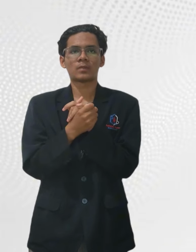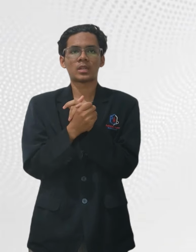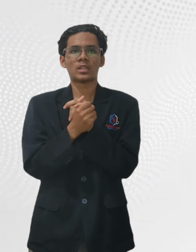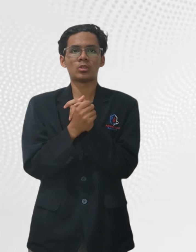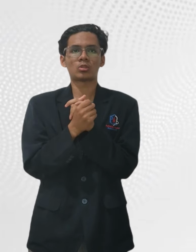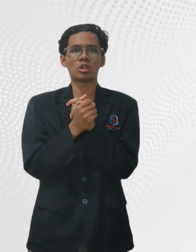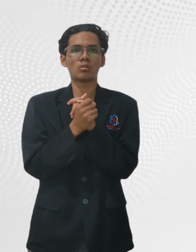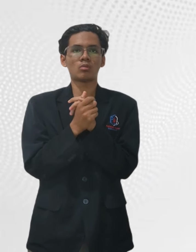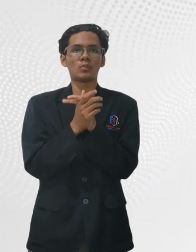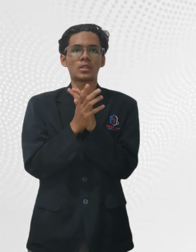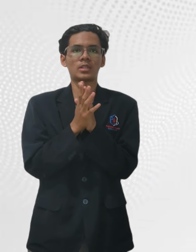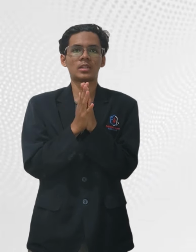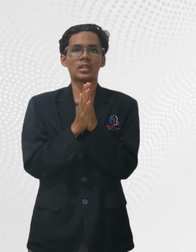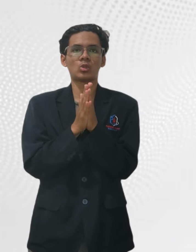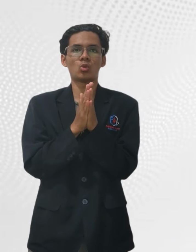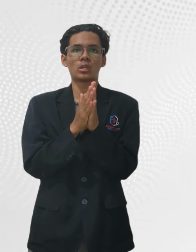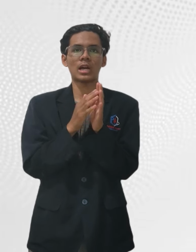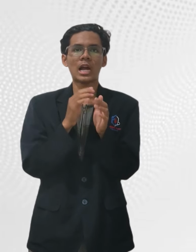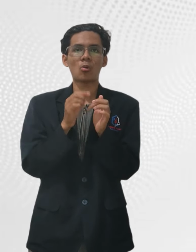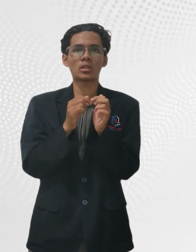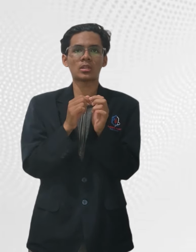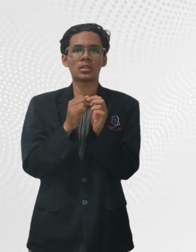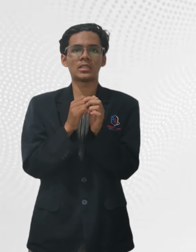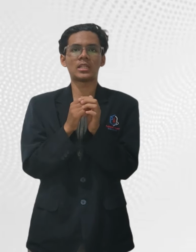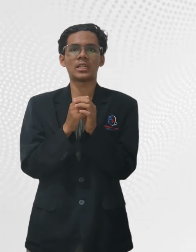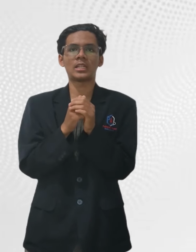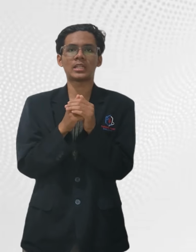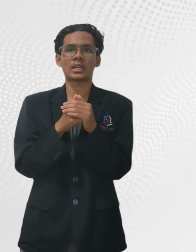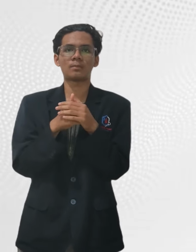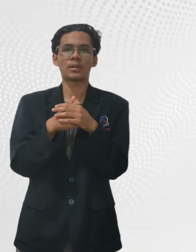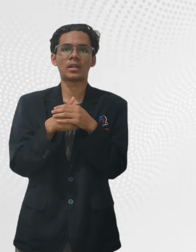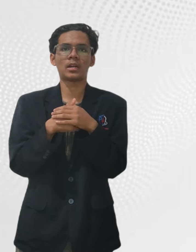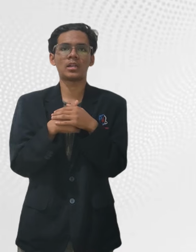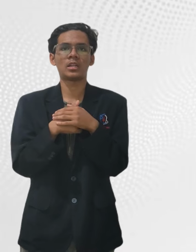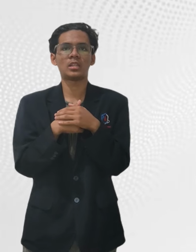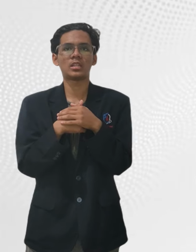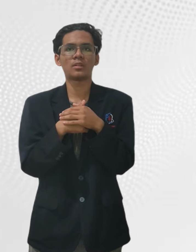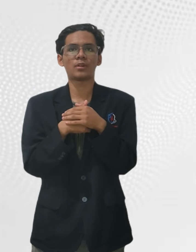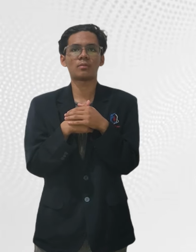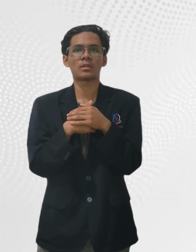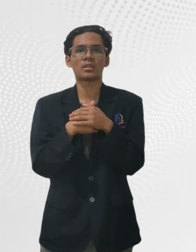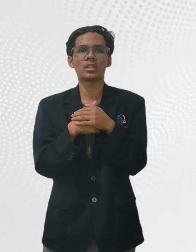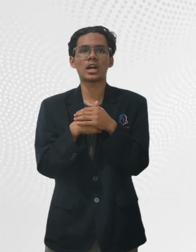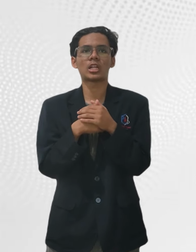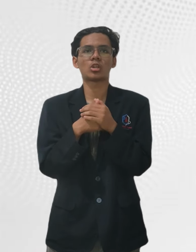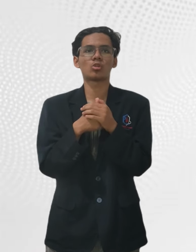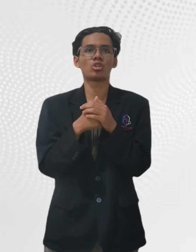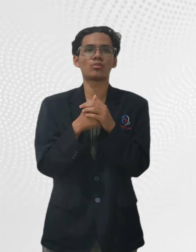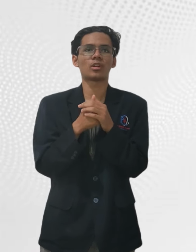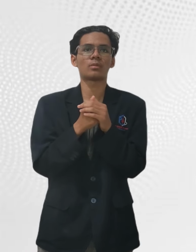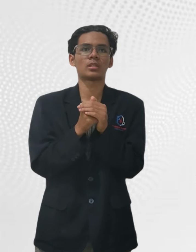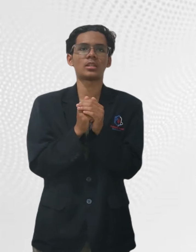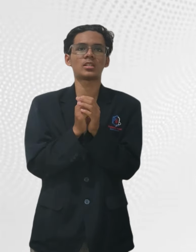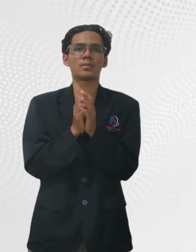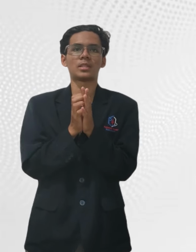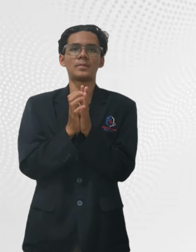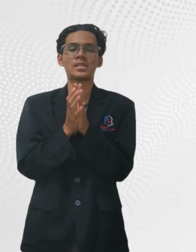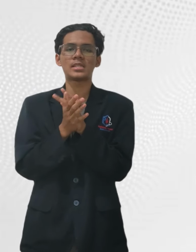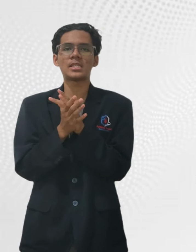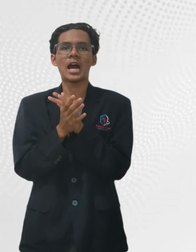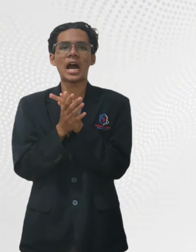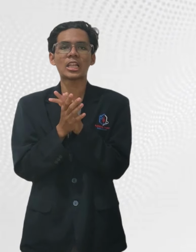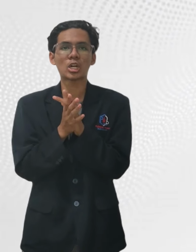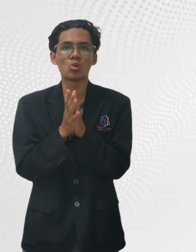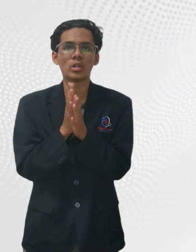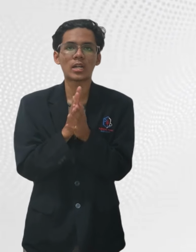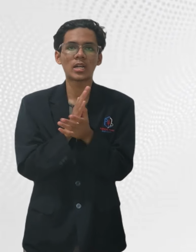magnetik. Induktor umumnya terdiri dari gulungan kawat yang dililitkan pada inti ferromagnetik atau non-ferromagnetik seperti